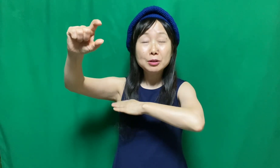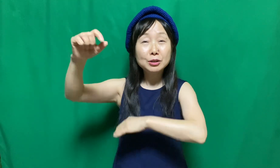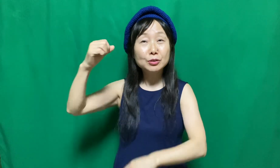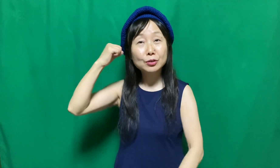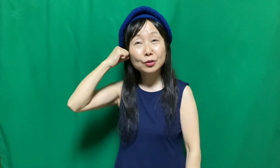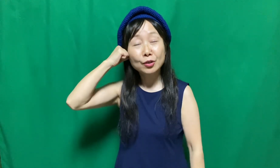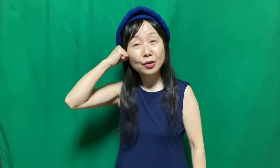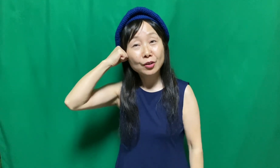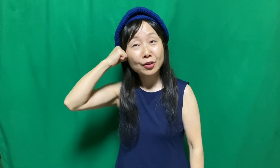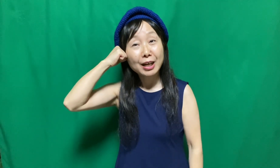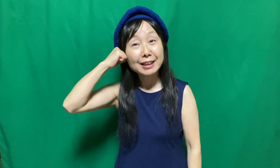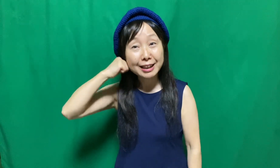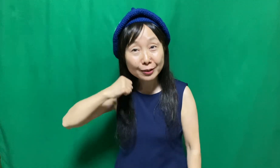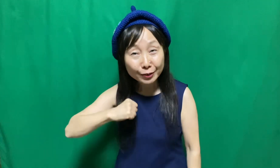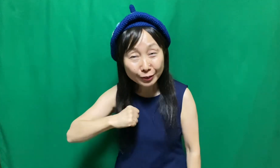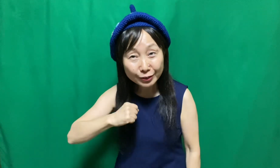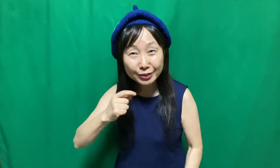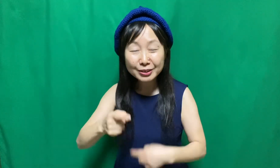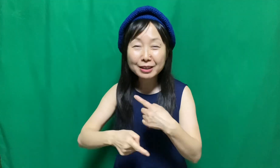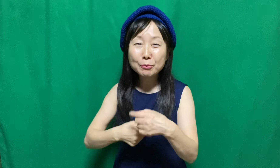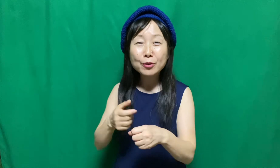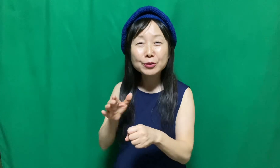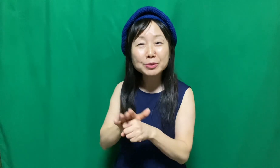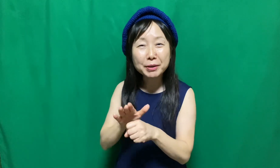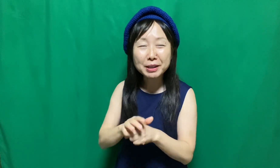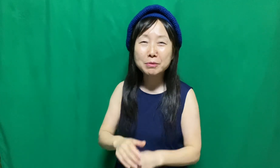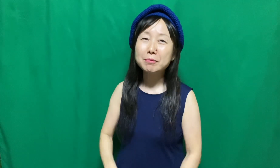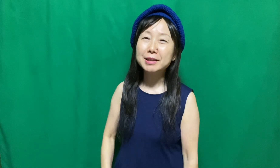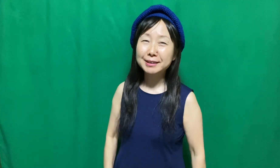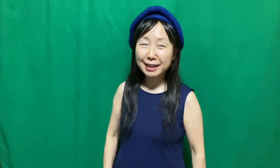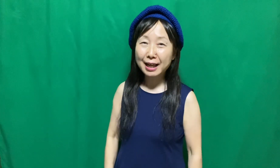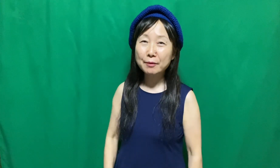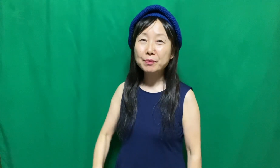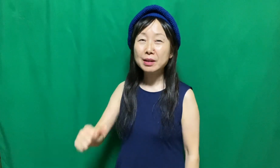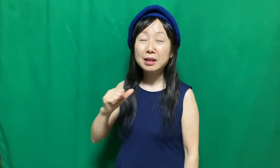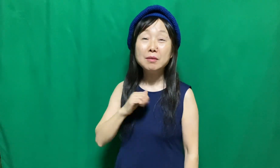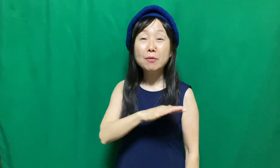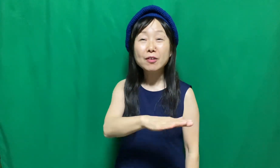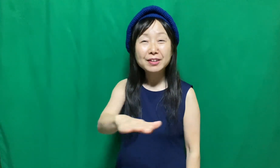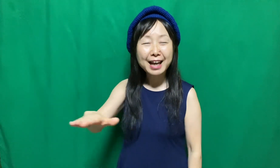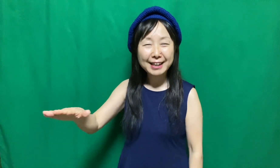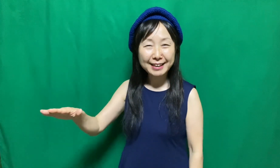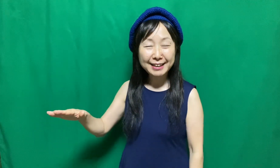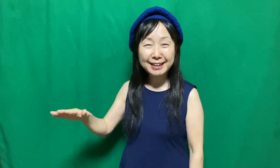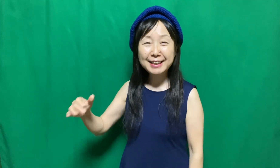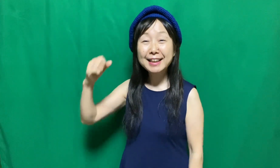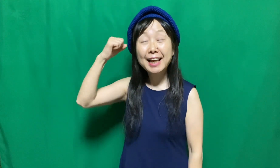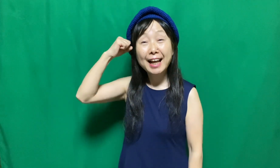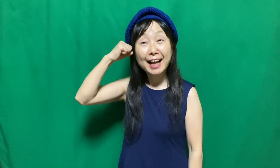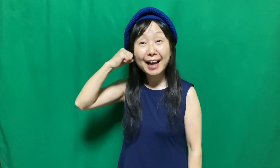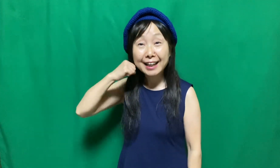ちょっと朝という手話も含めてみました。僕らに朝